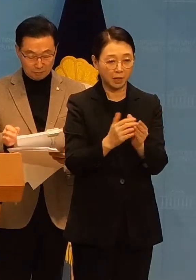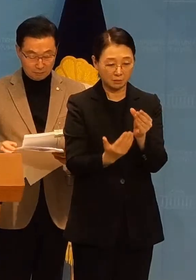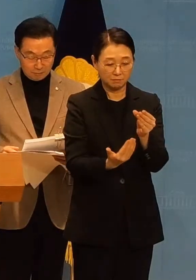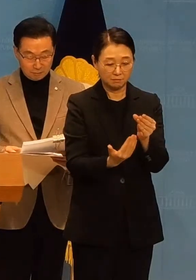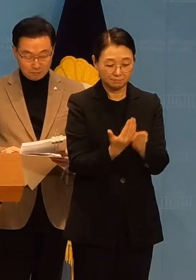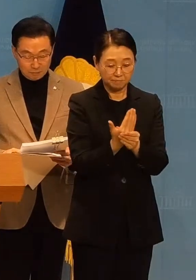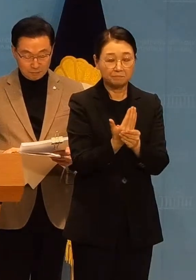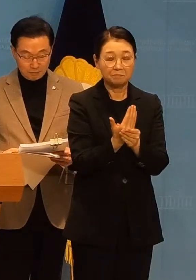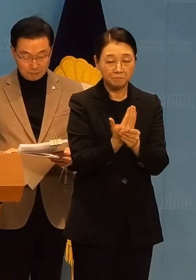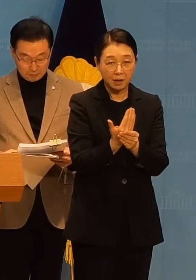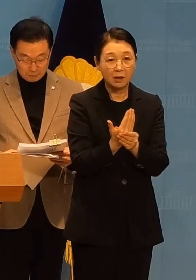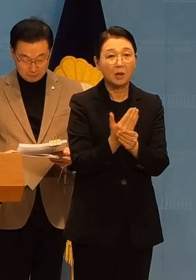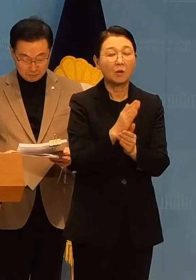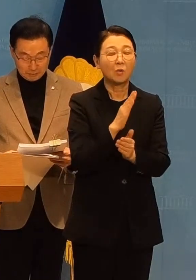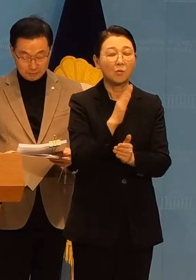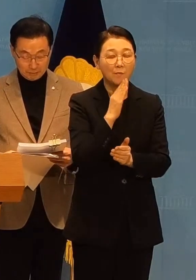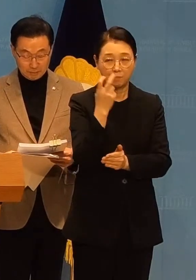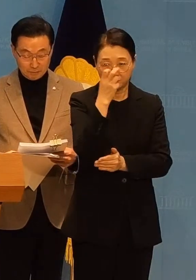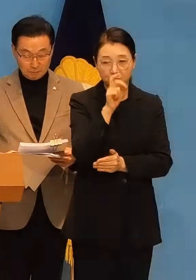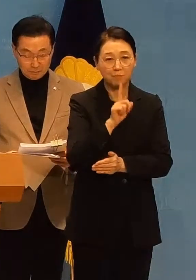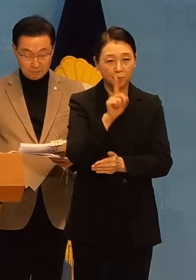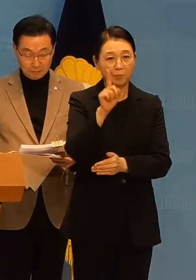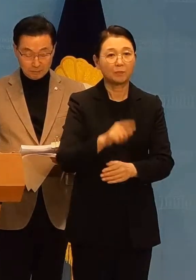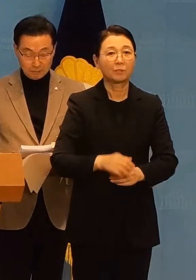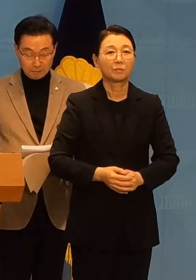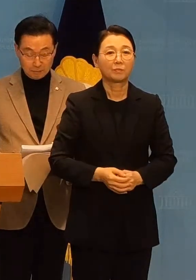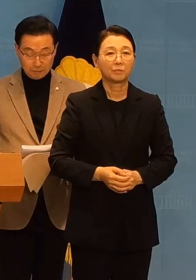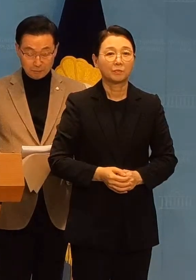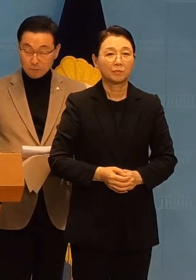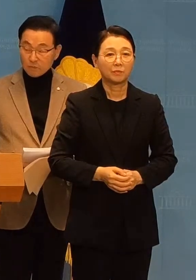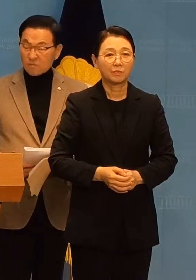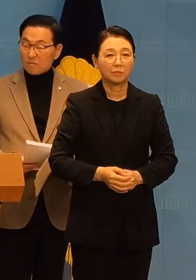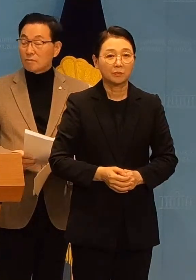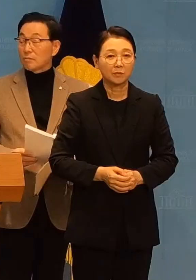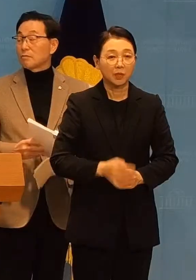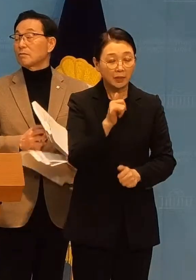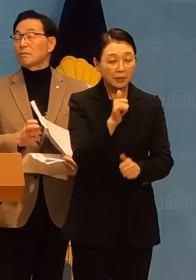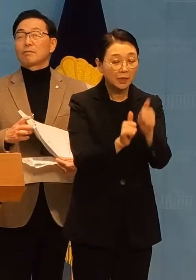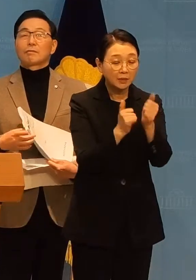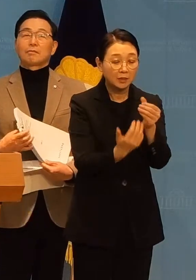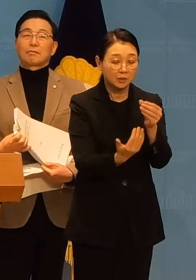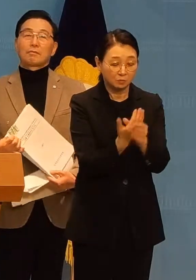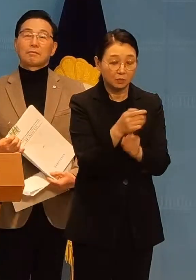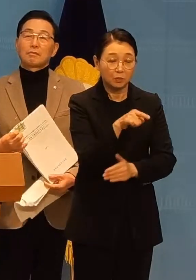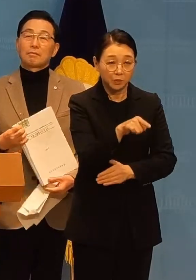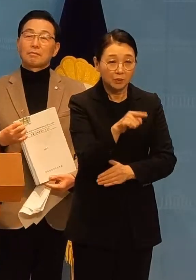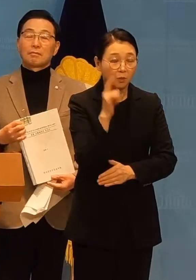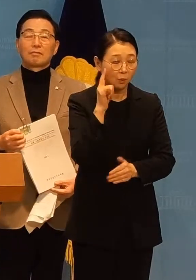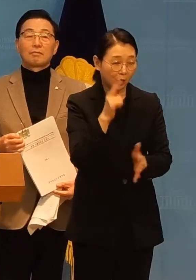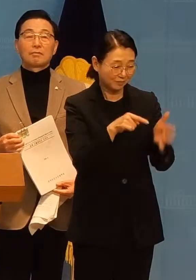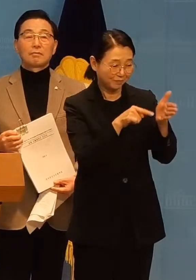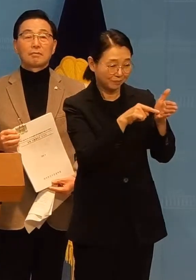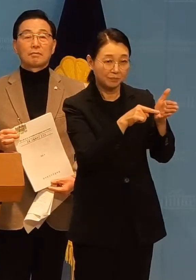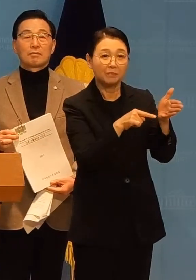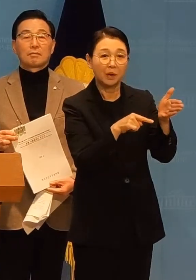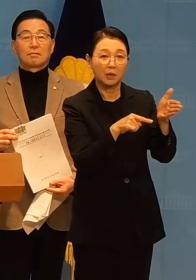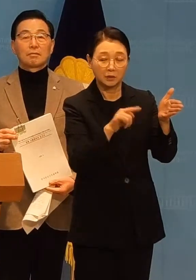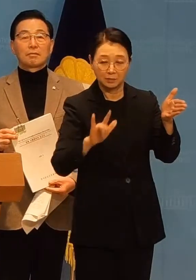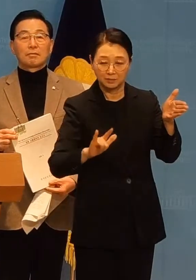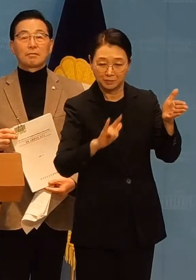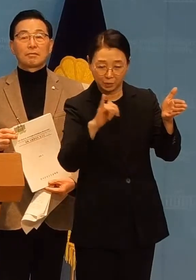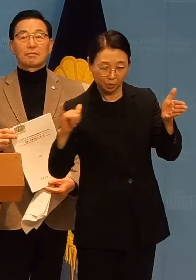충돌 시뮬레이션 보고서입니다. 해당 시뮬레이션은 무안공항 로컬라이저 둔덕이 여객기